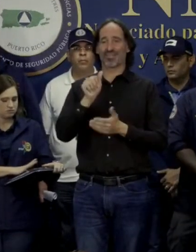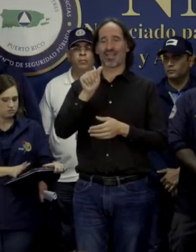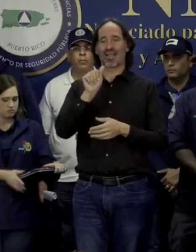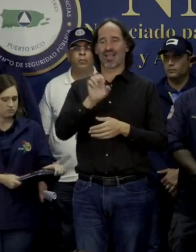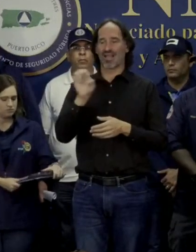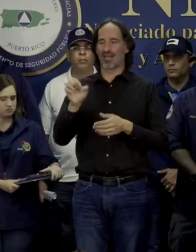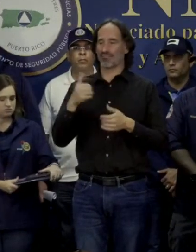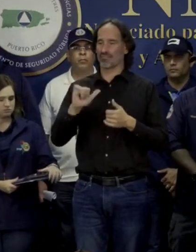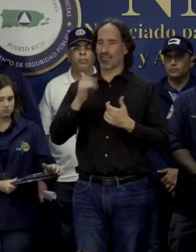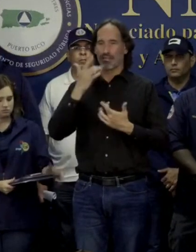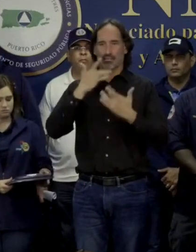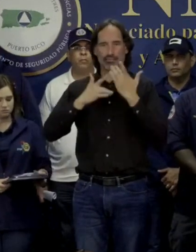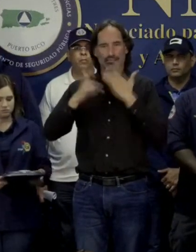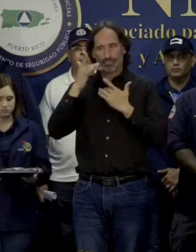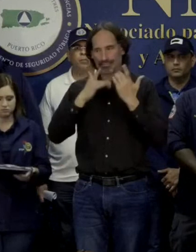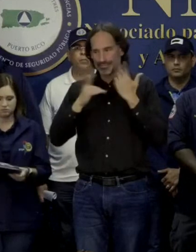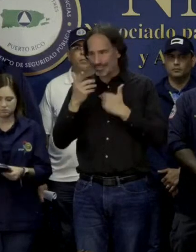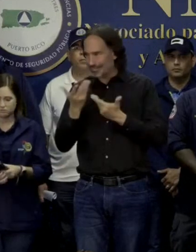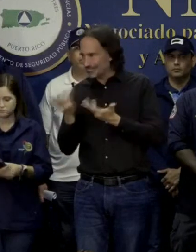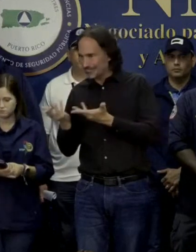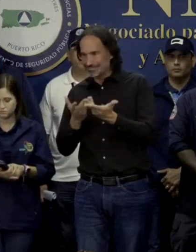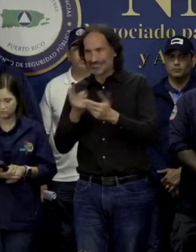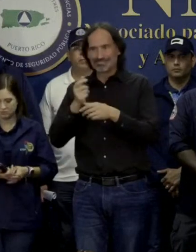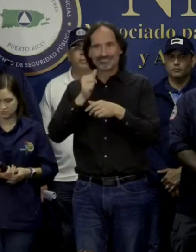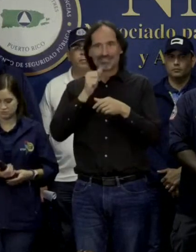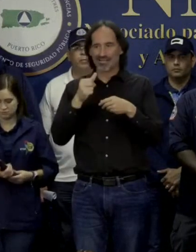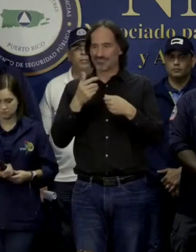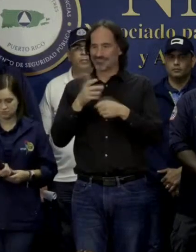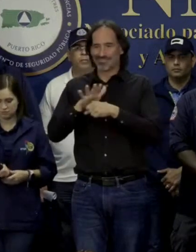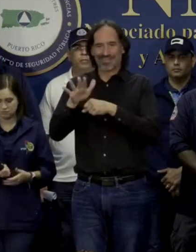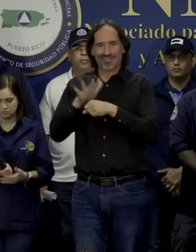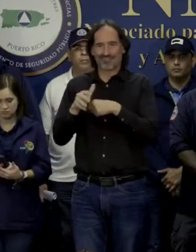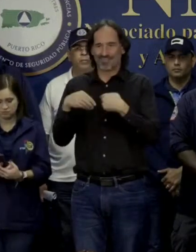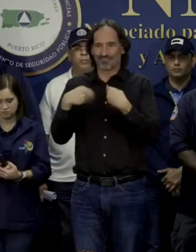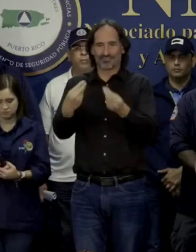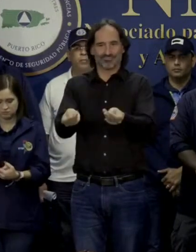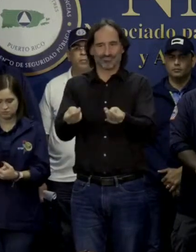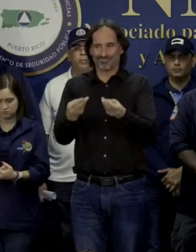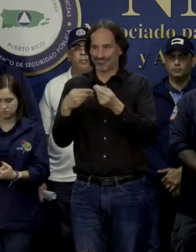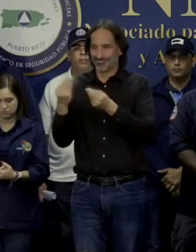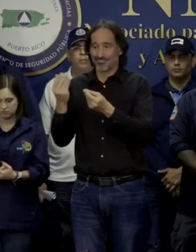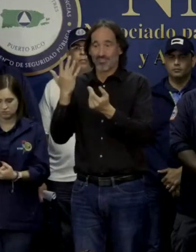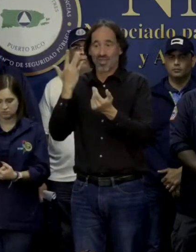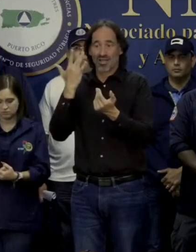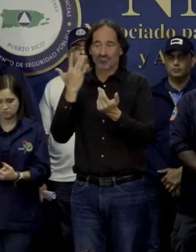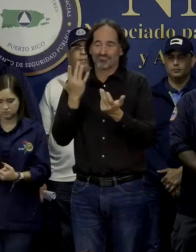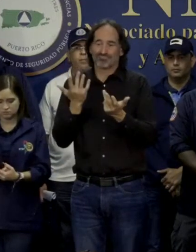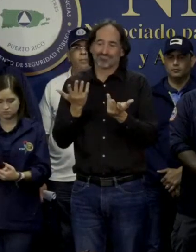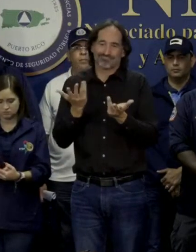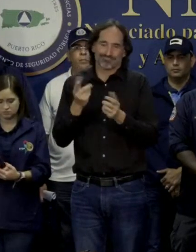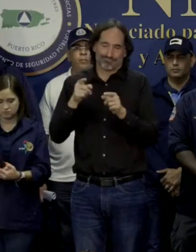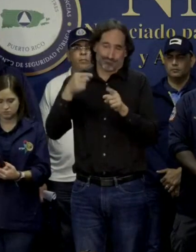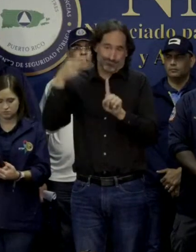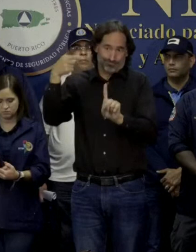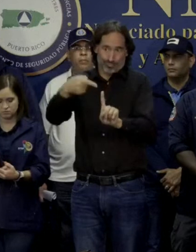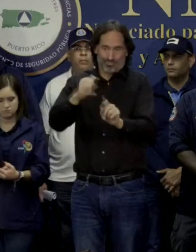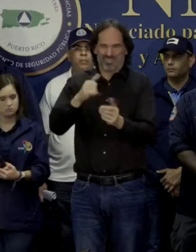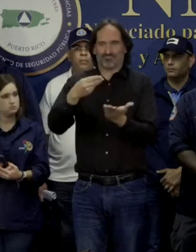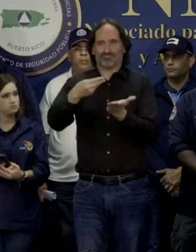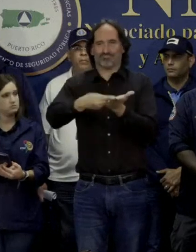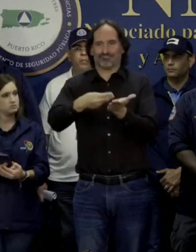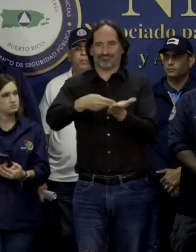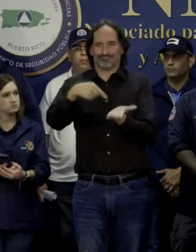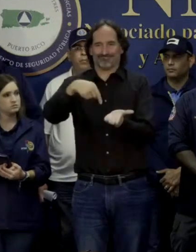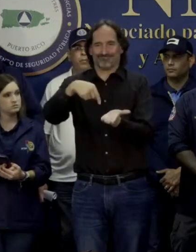el mantenimiento al sistema que debió haberle dado, principalmente por razones financieras. Lo que ha